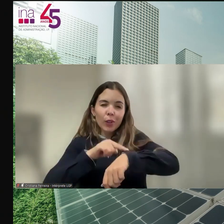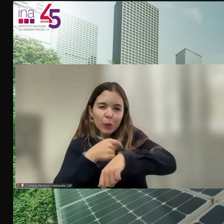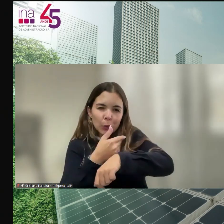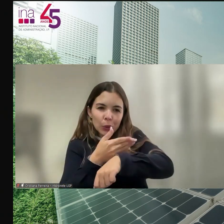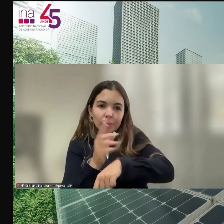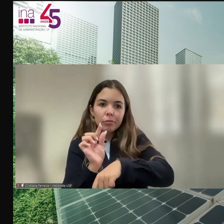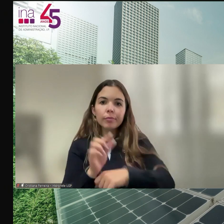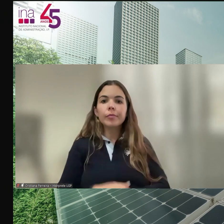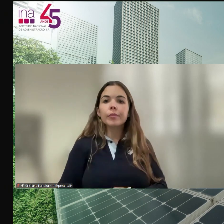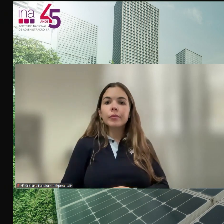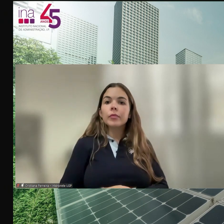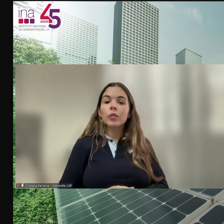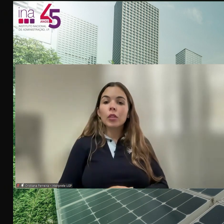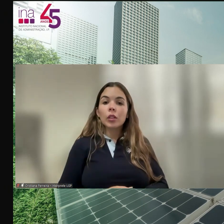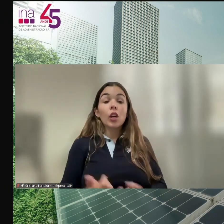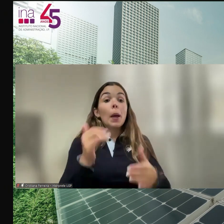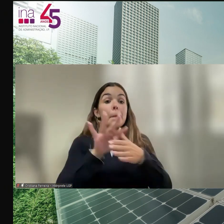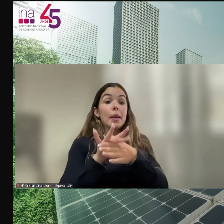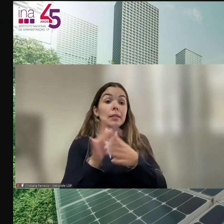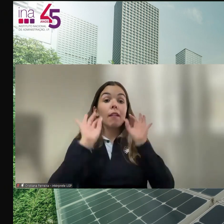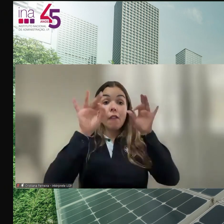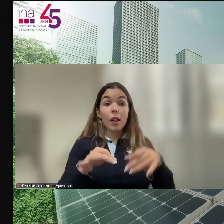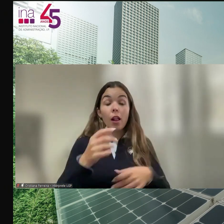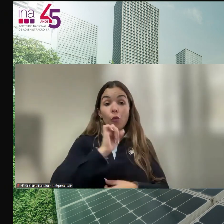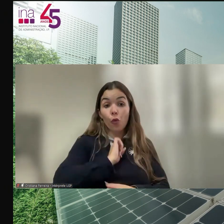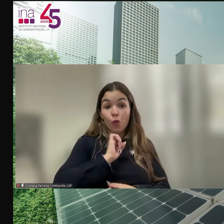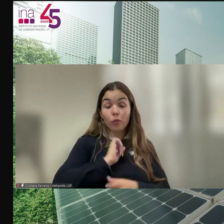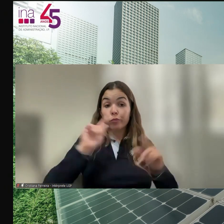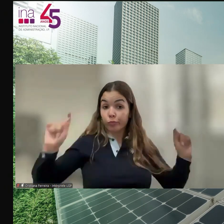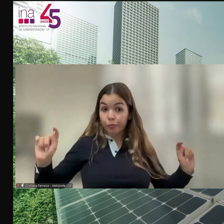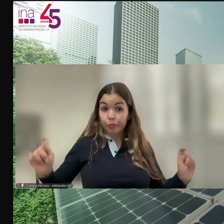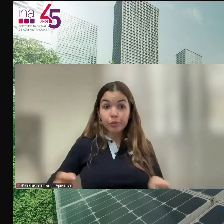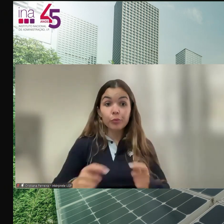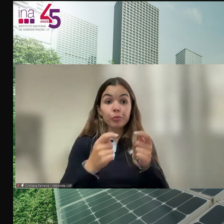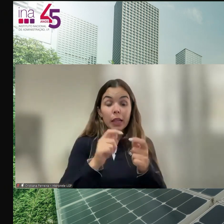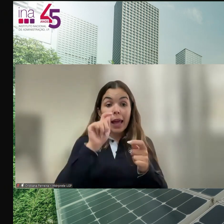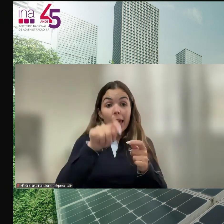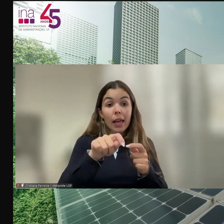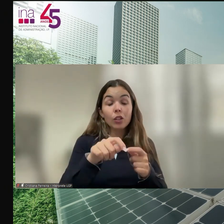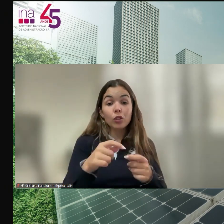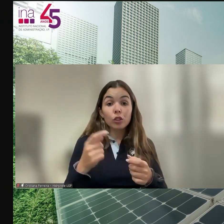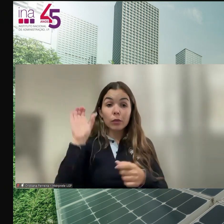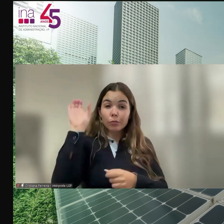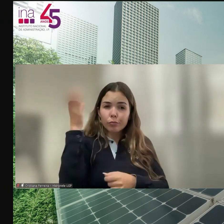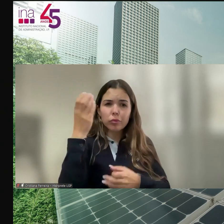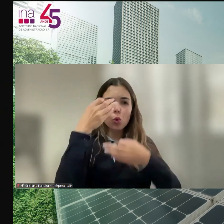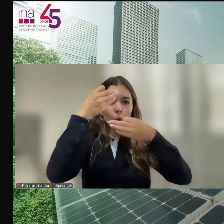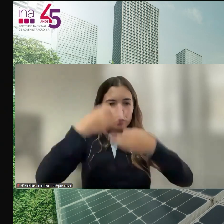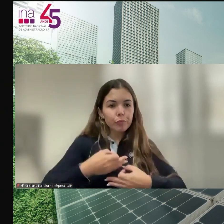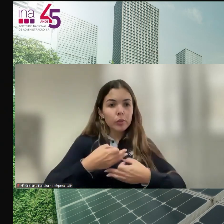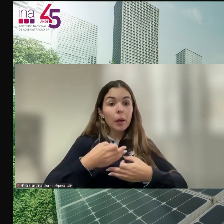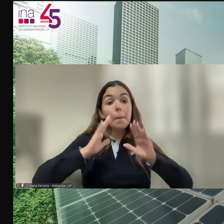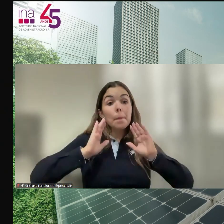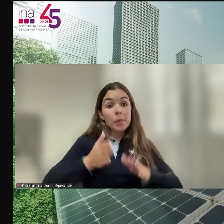tempo, a minha mensagem final é para promover esta resiliência climática justa, temos que promover